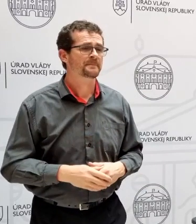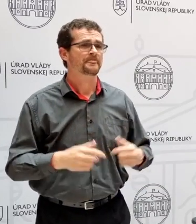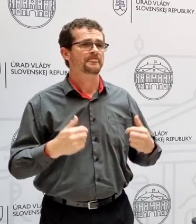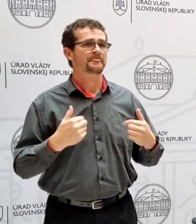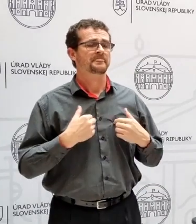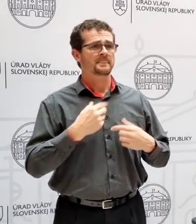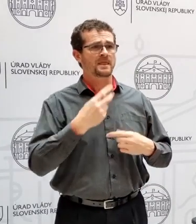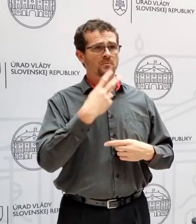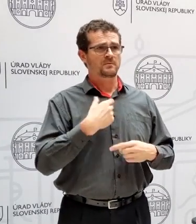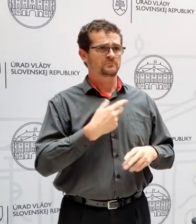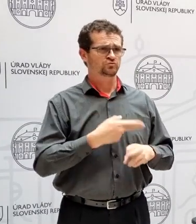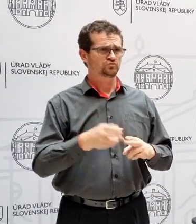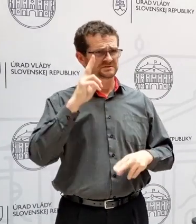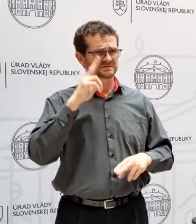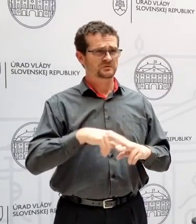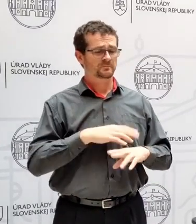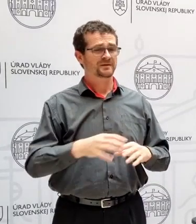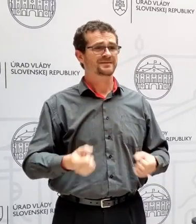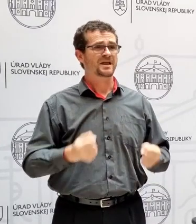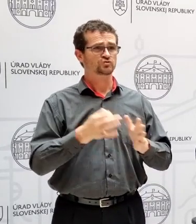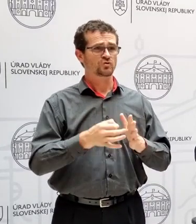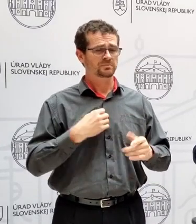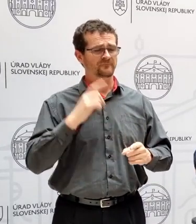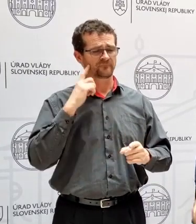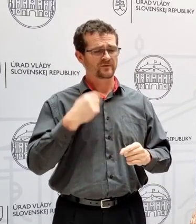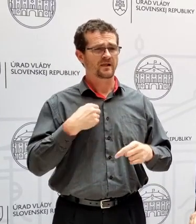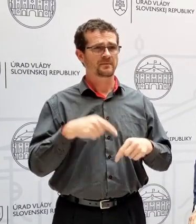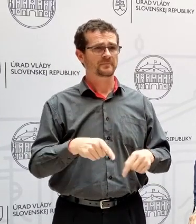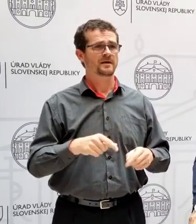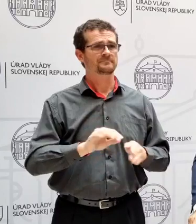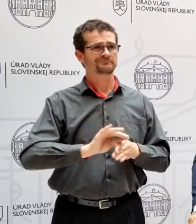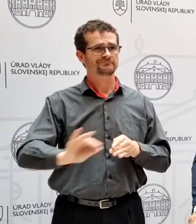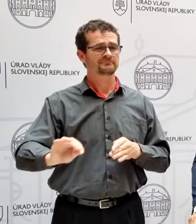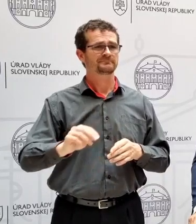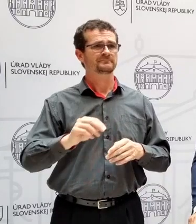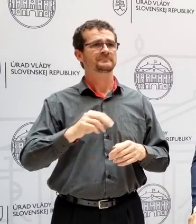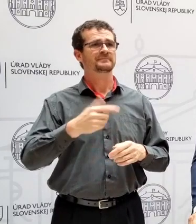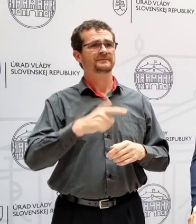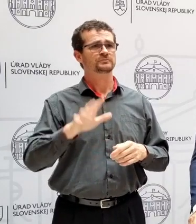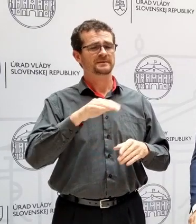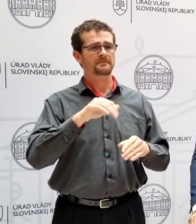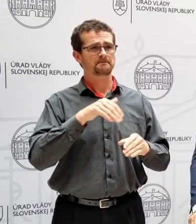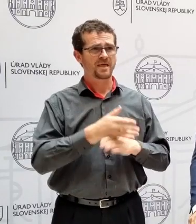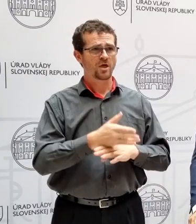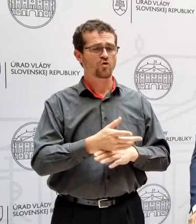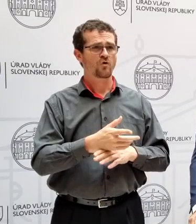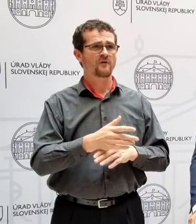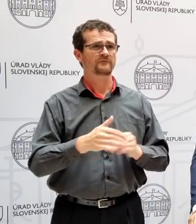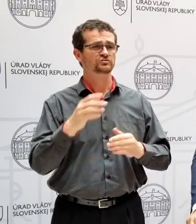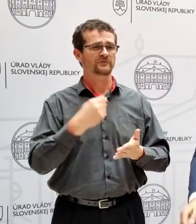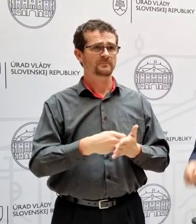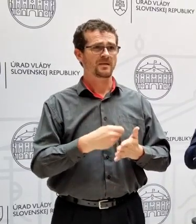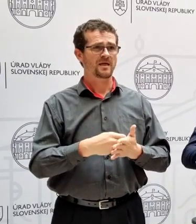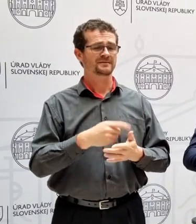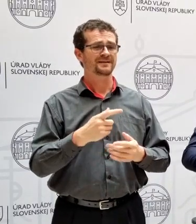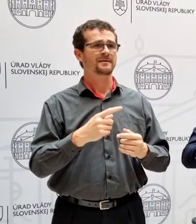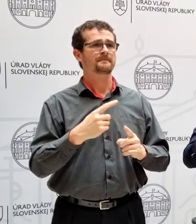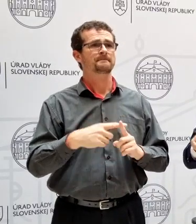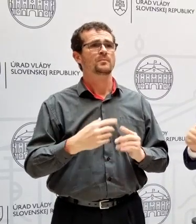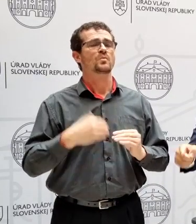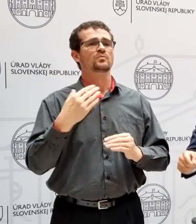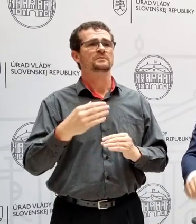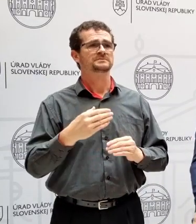pohľadu ministerstva financií čisté svedomie, že v ťažkej dobe sme dokázali vyčleniť 250 miliónov eur na vyššie platy zdravotníkov, navyše